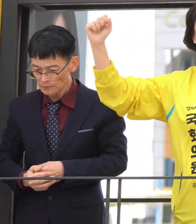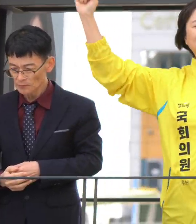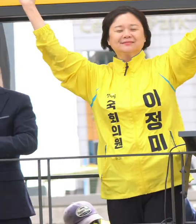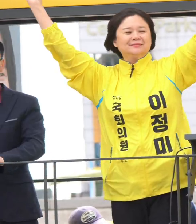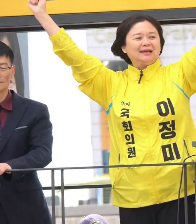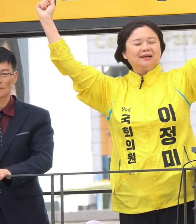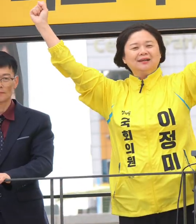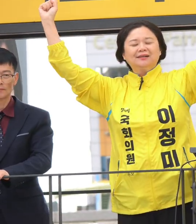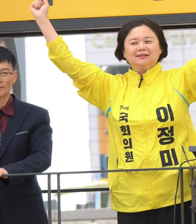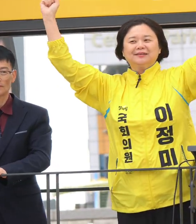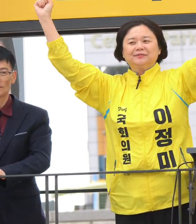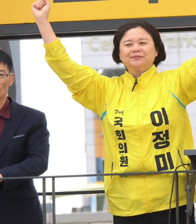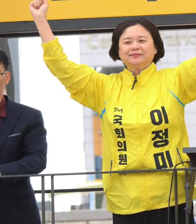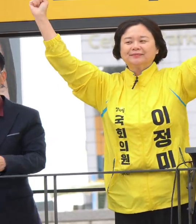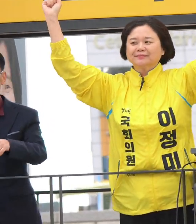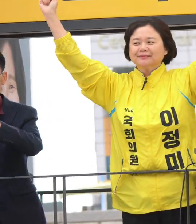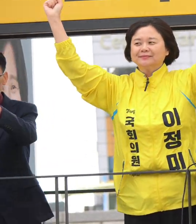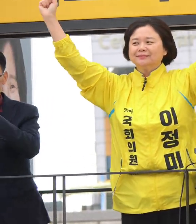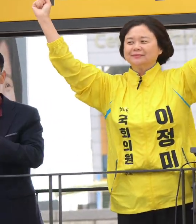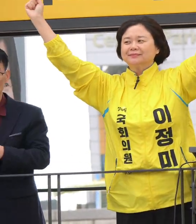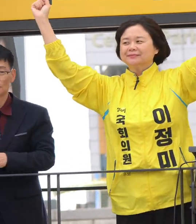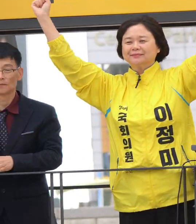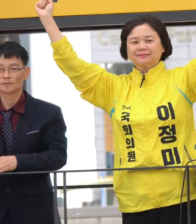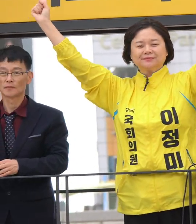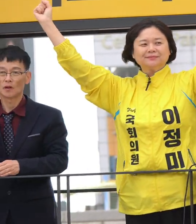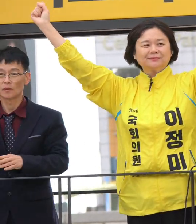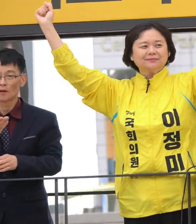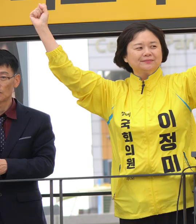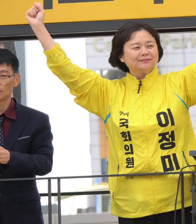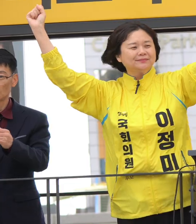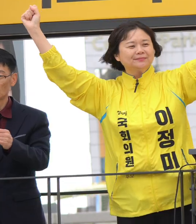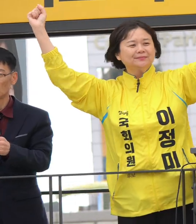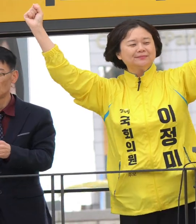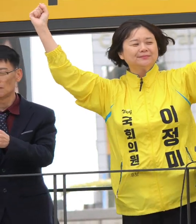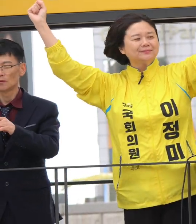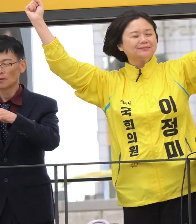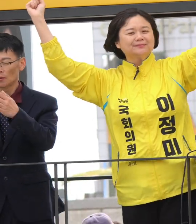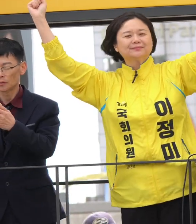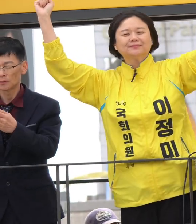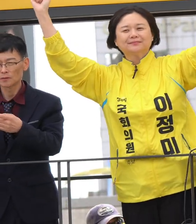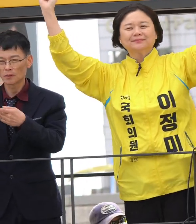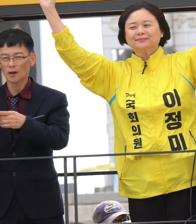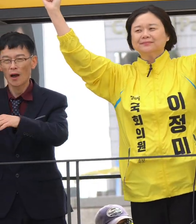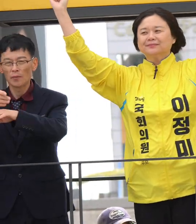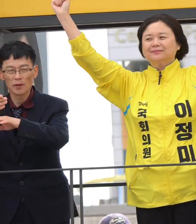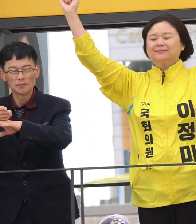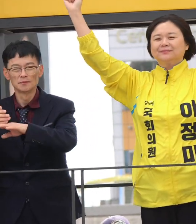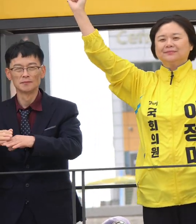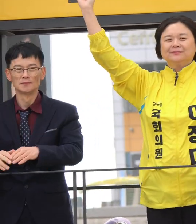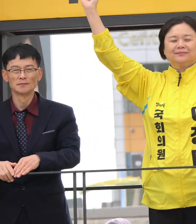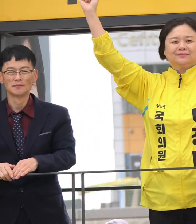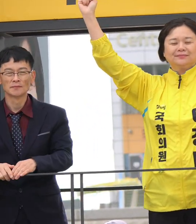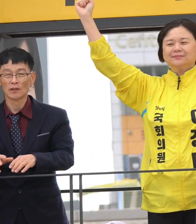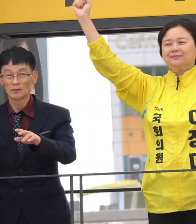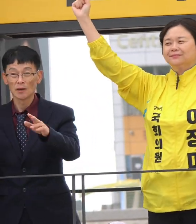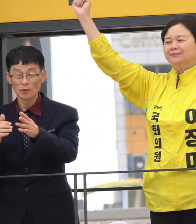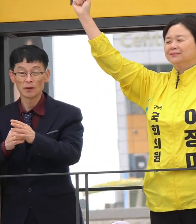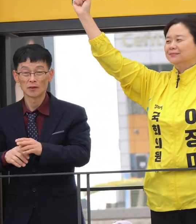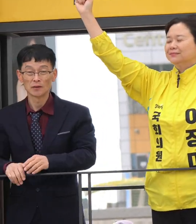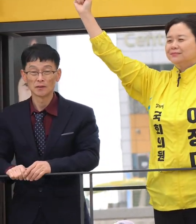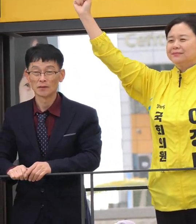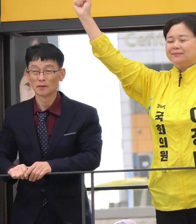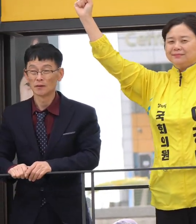이정민. 네, 유세에 함께해 주신 송도 주민 여러분, 연수구 주민 여러분 감사합니다. 이제